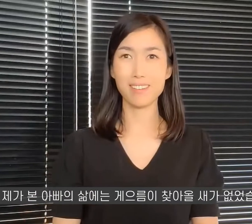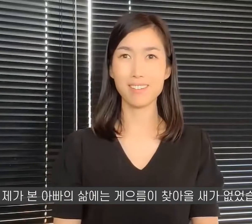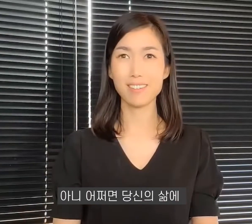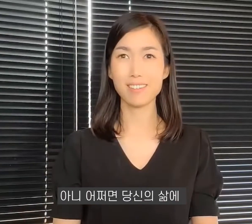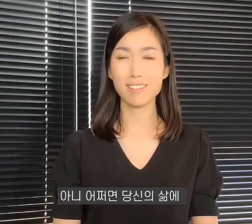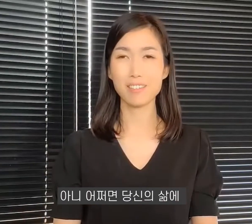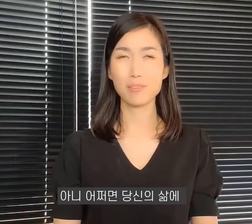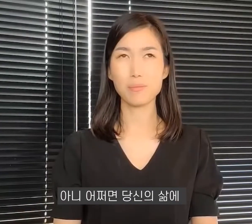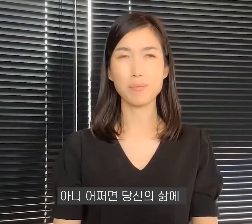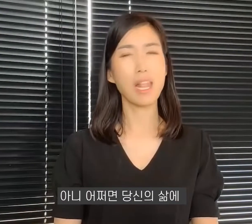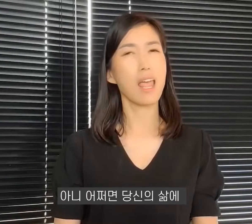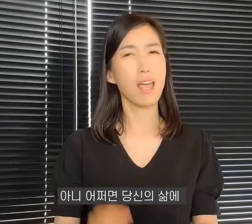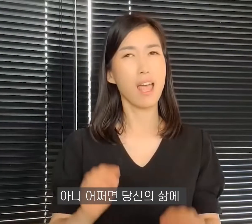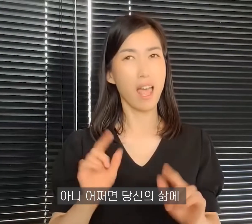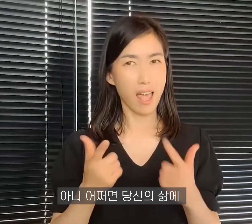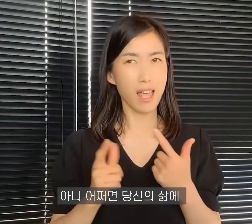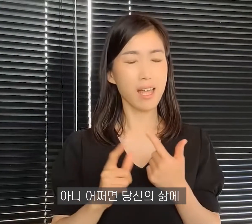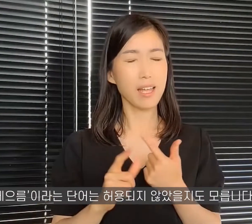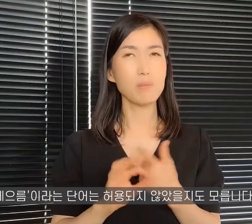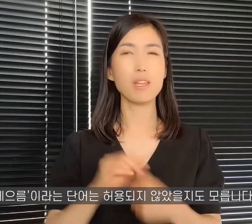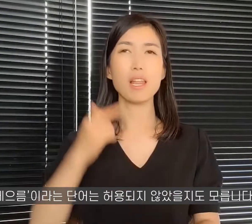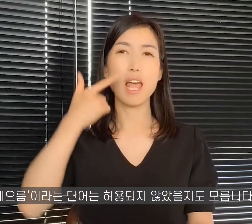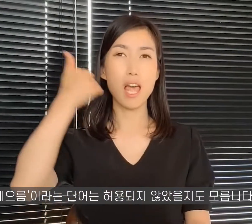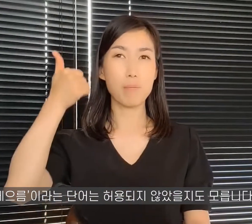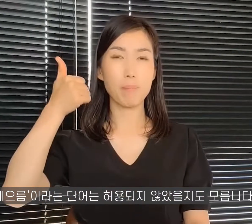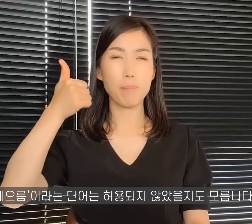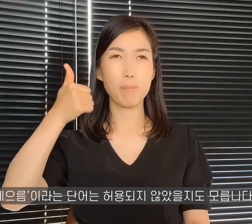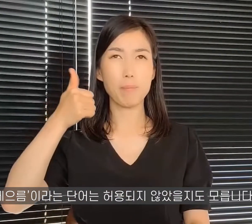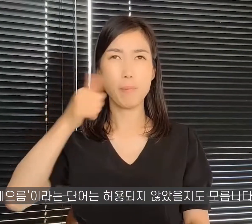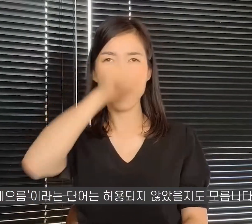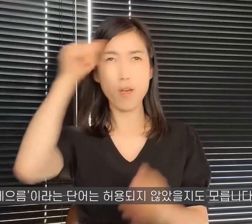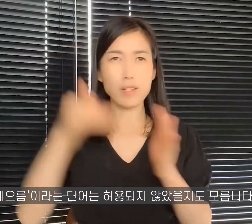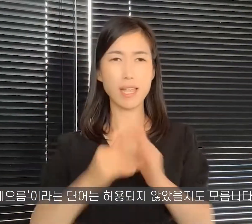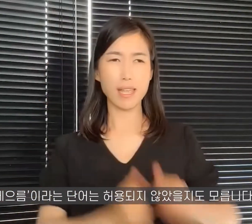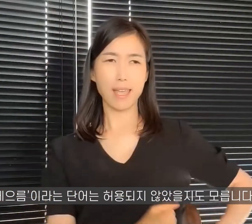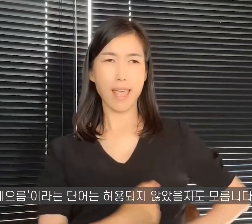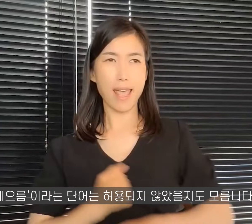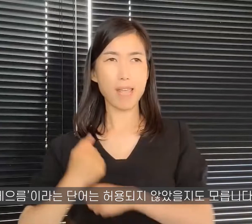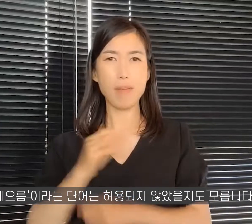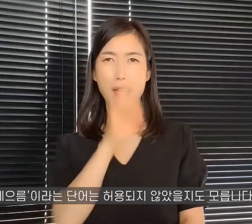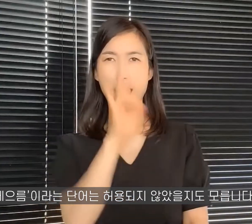아니 어쩌면 당신의 삶에 게으름 이라는 단어는 허용되지 않았을 지도 모릅니다